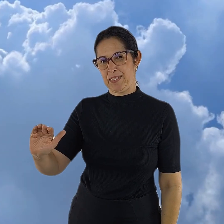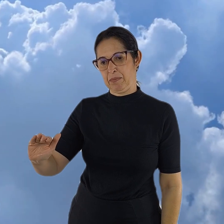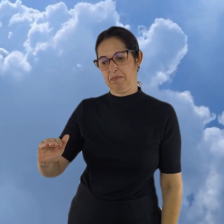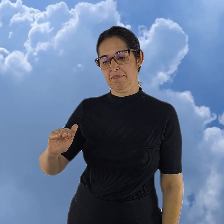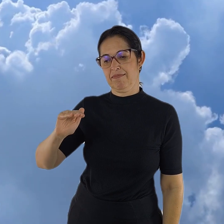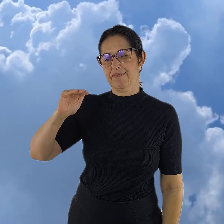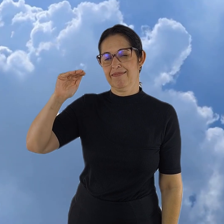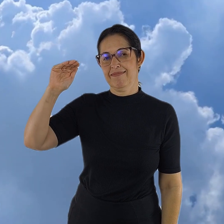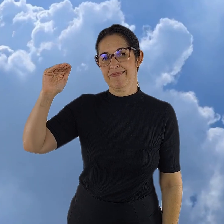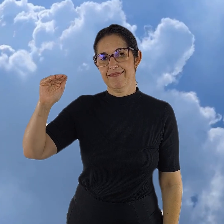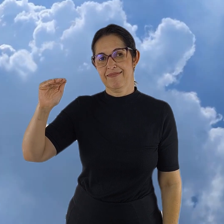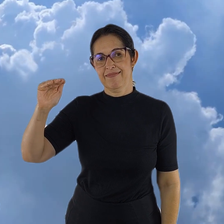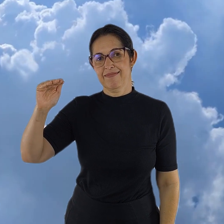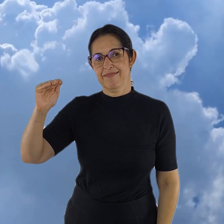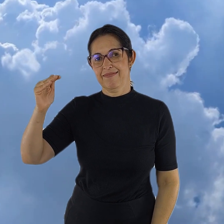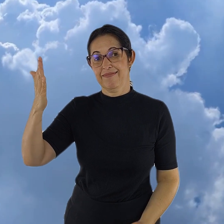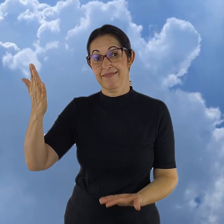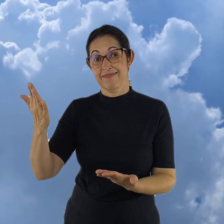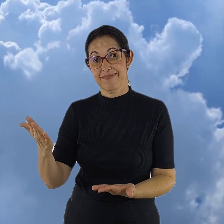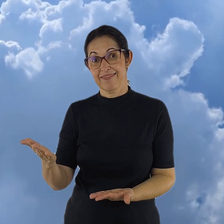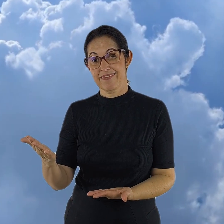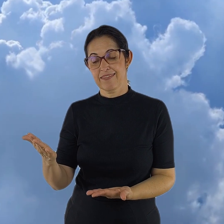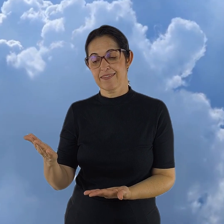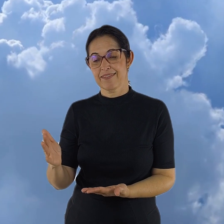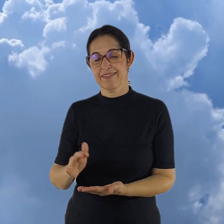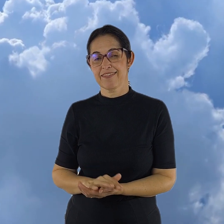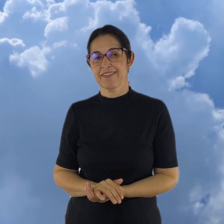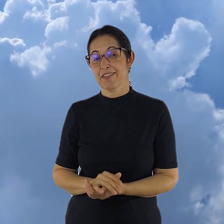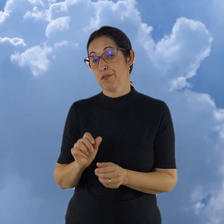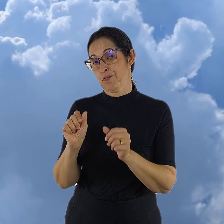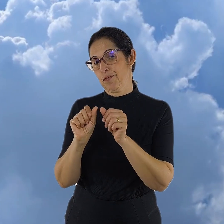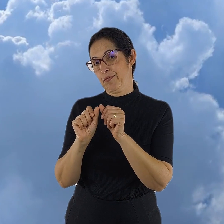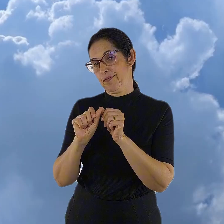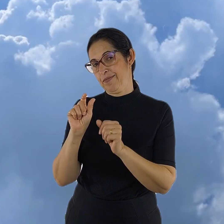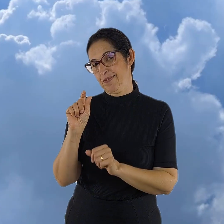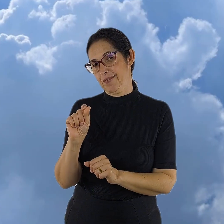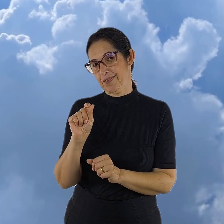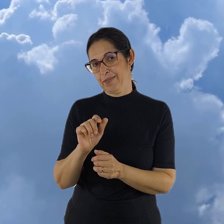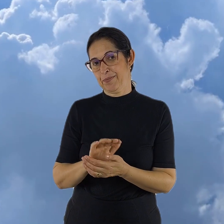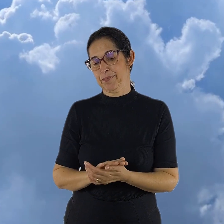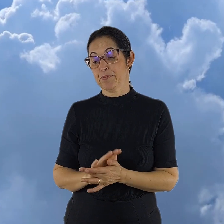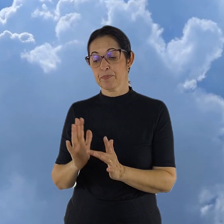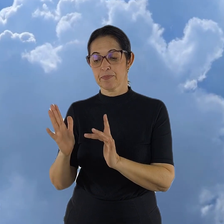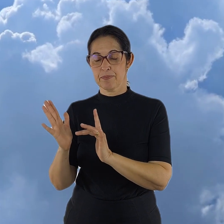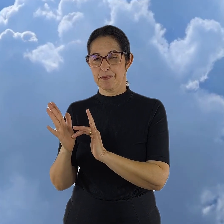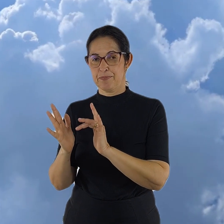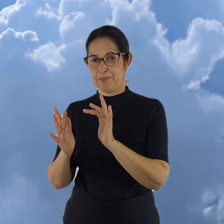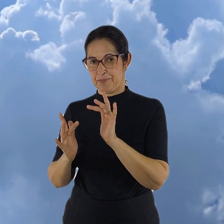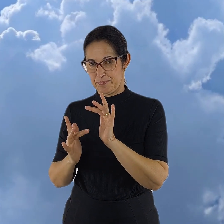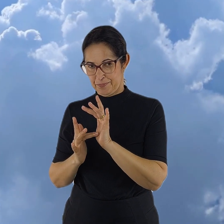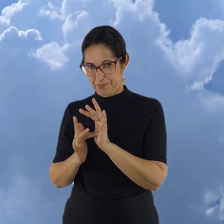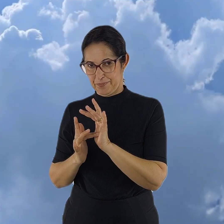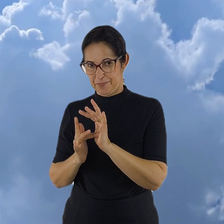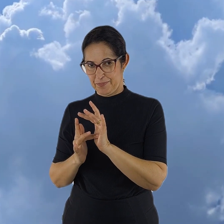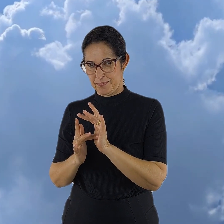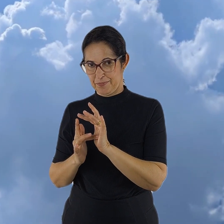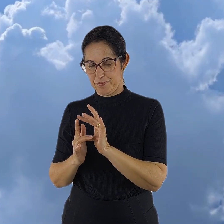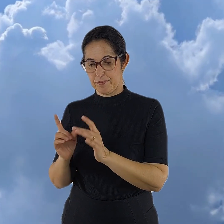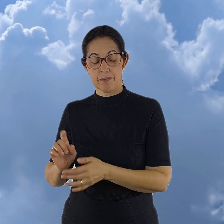Senhor da vida, colocou as coisas no lugar, colocou as coisas nos lugares certos.